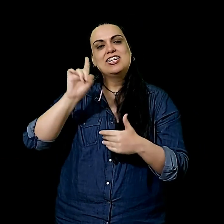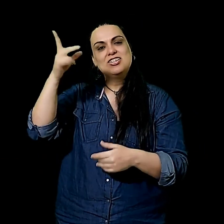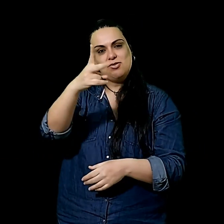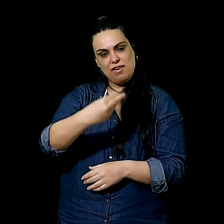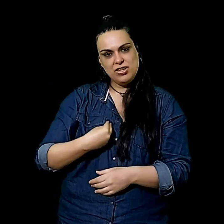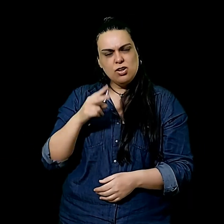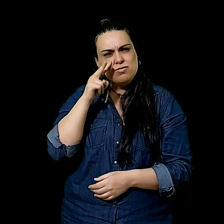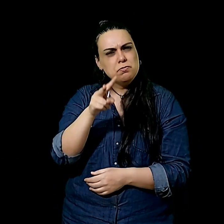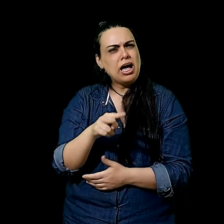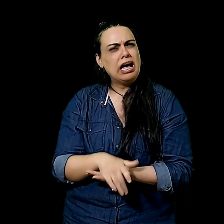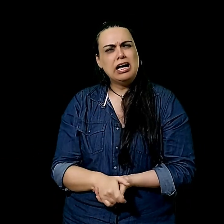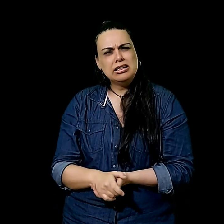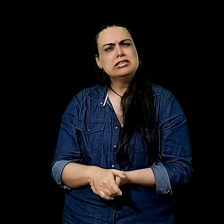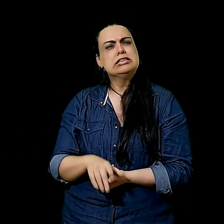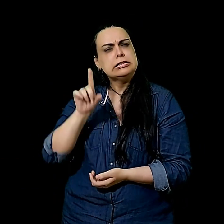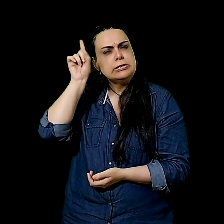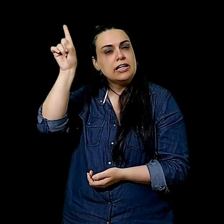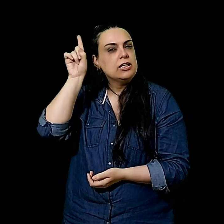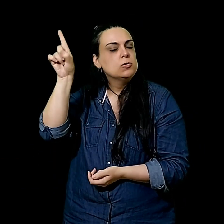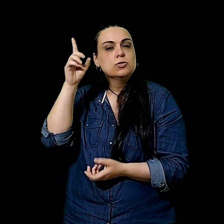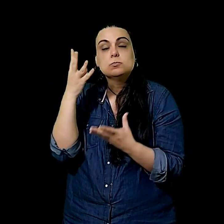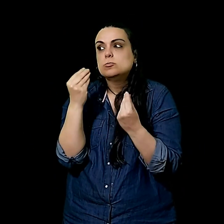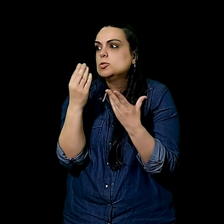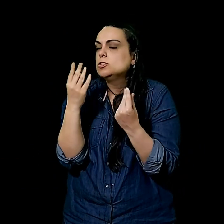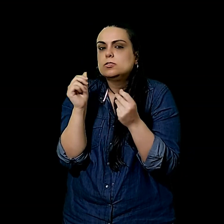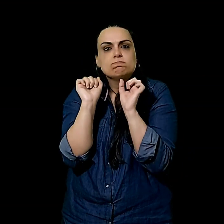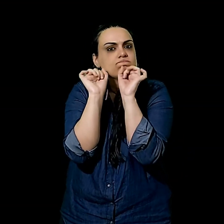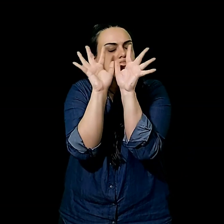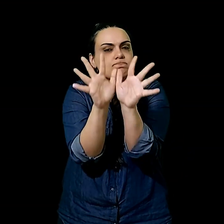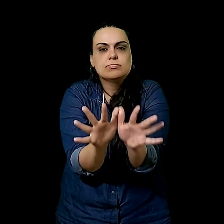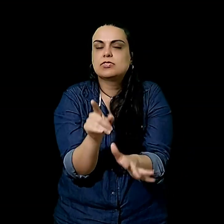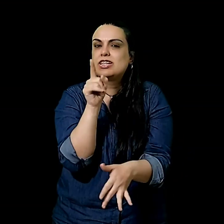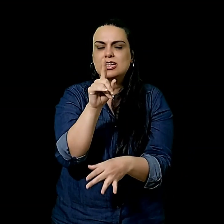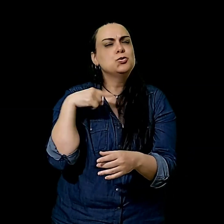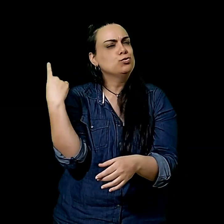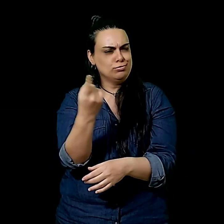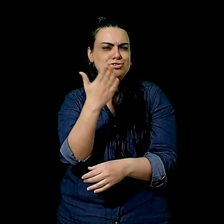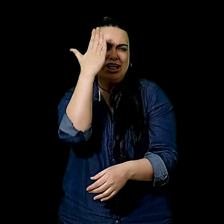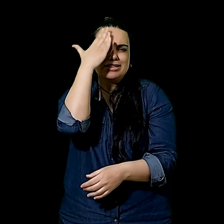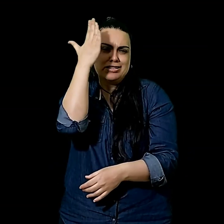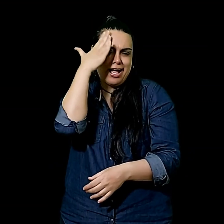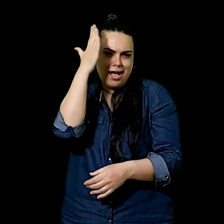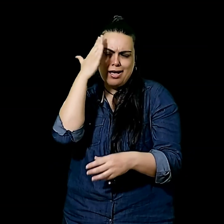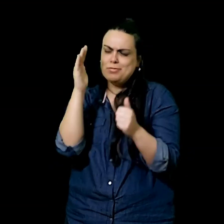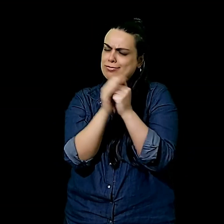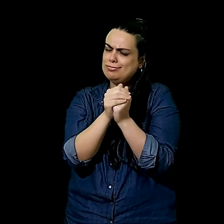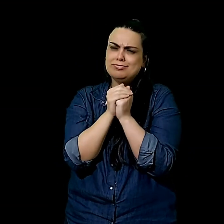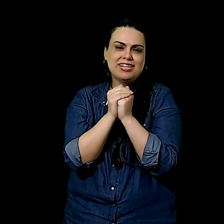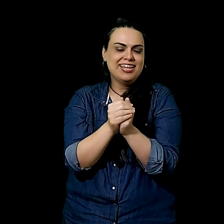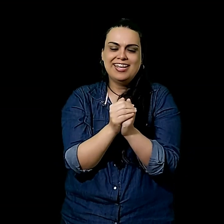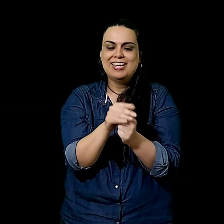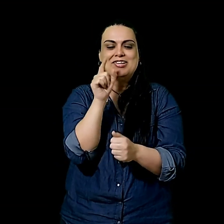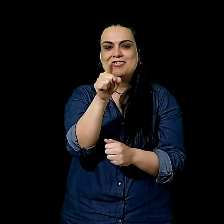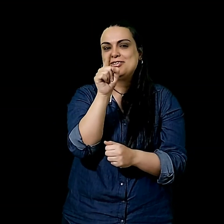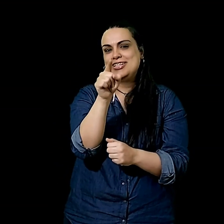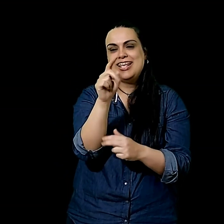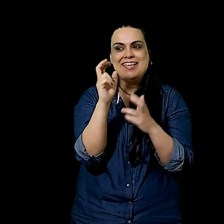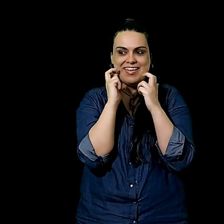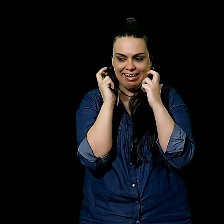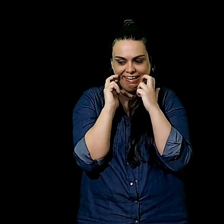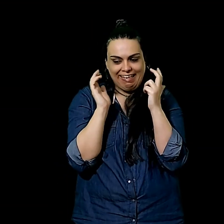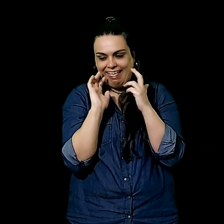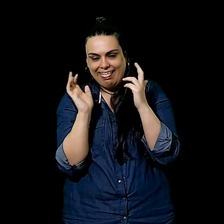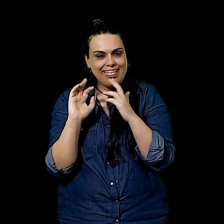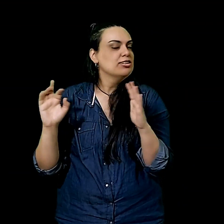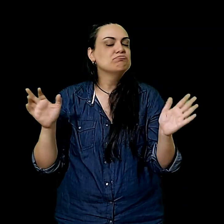falei, gente, Deus é muito na vida dela mesma. Eu sei que não precisa falar isso, porque todo mundo já sabe, eu já sei, você já sabe. E amém, eu adoro que você fica com vergonha de ver no olhar, tipo assim, não